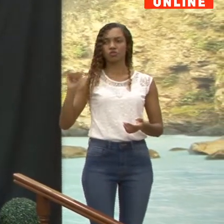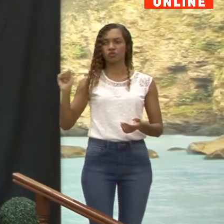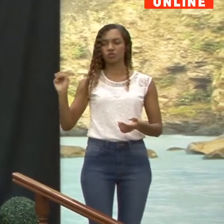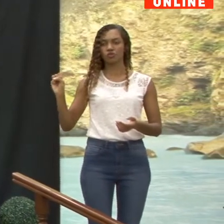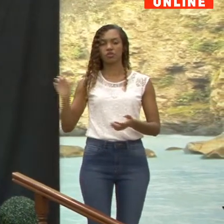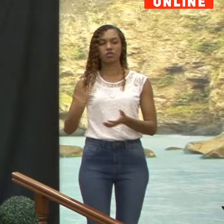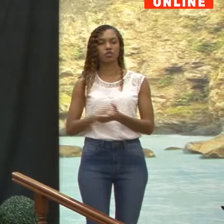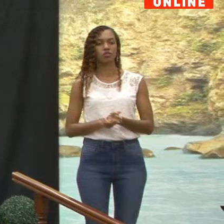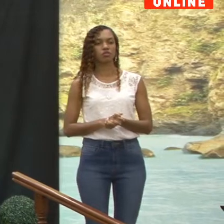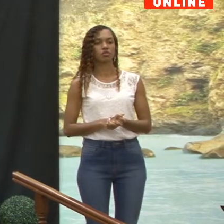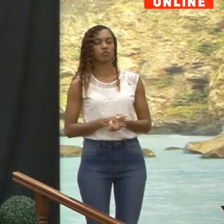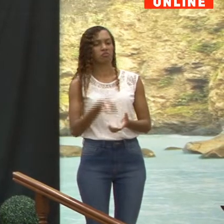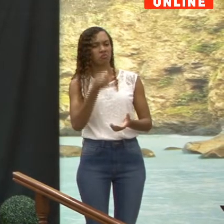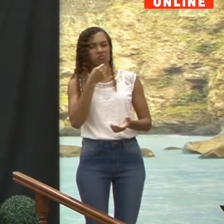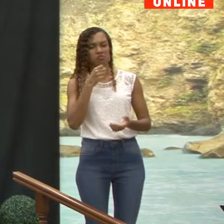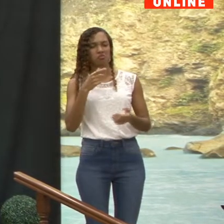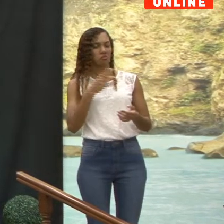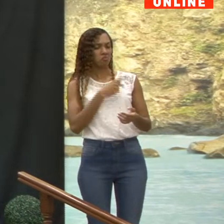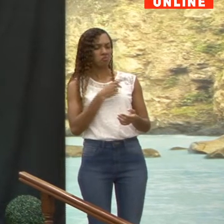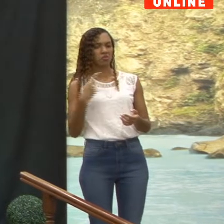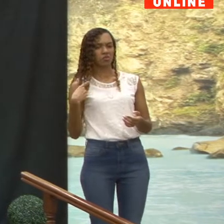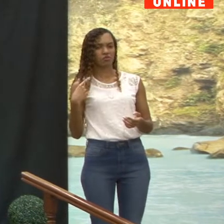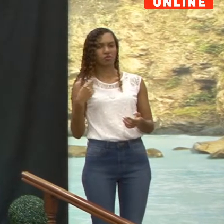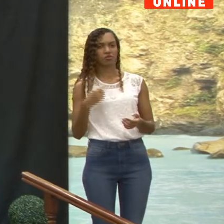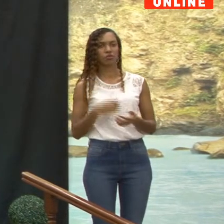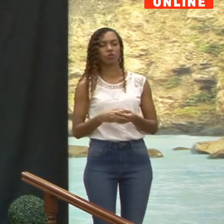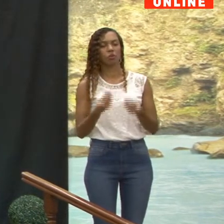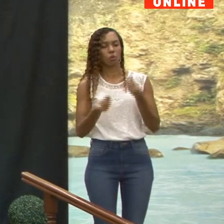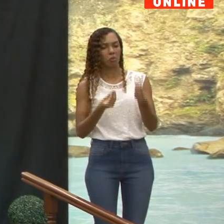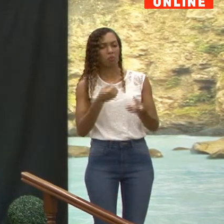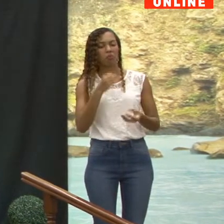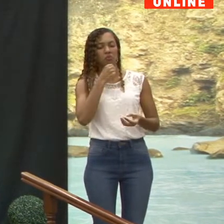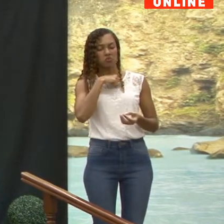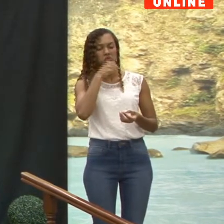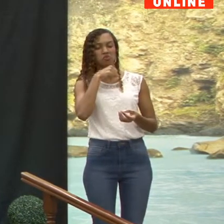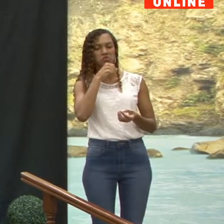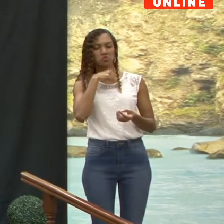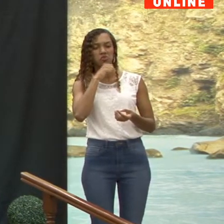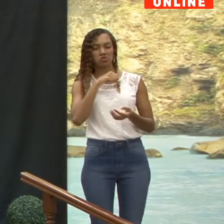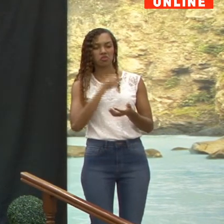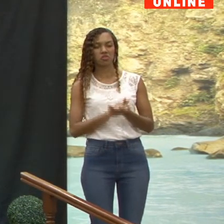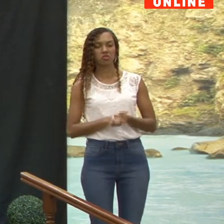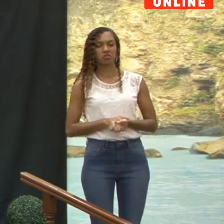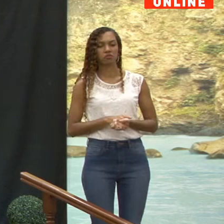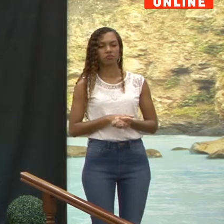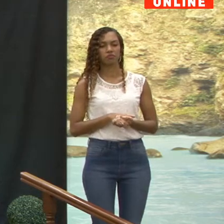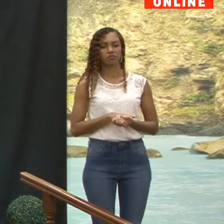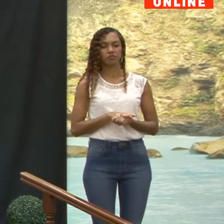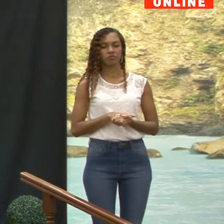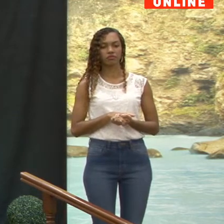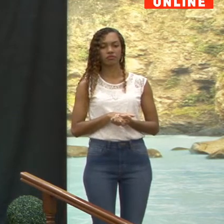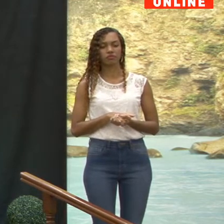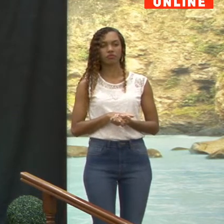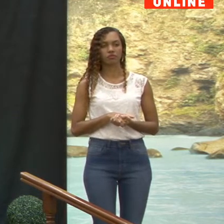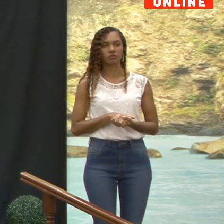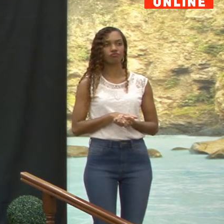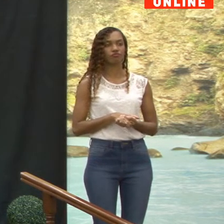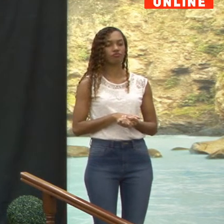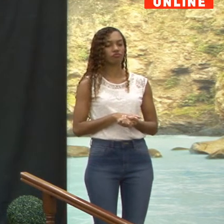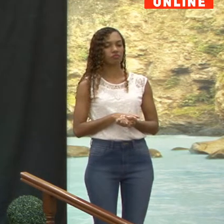Muito antigo. Eu creio que ele já devia ter lá seus 38 a 40 anos de pastoreio ali.